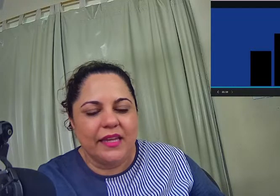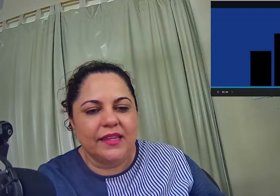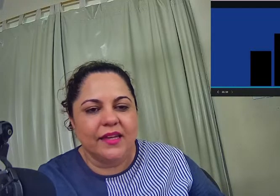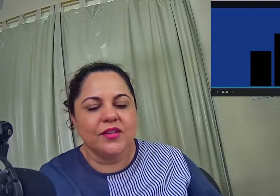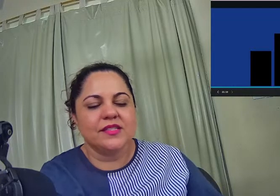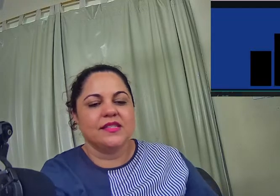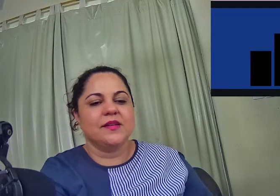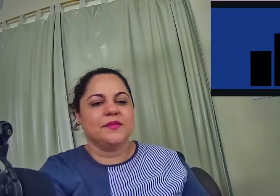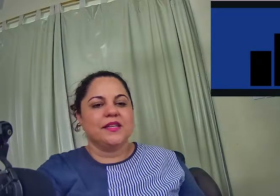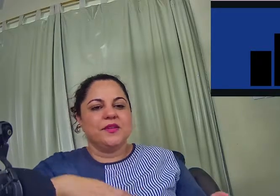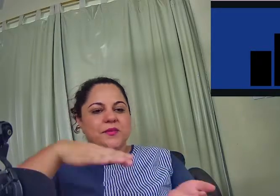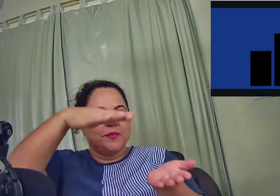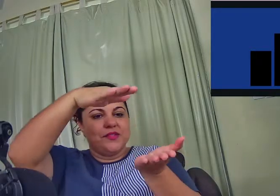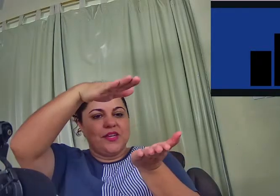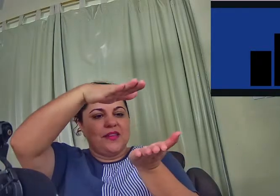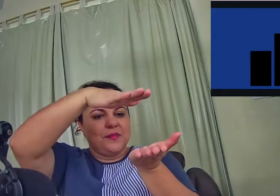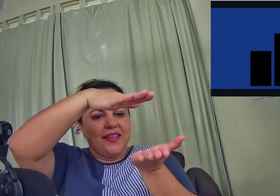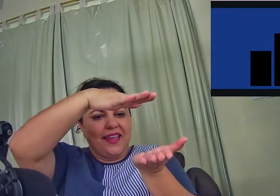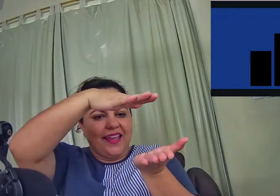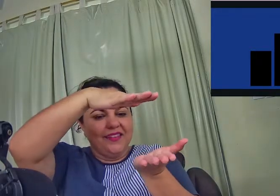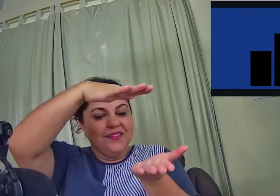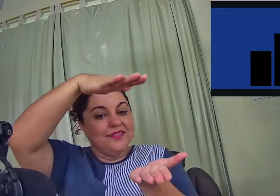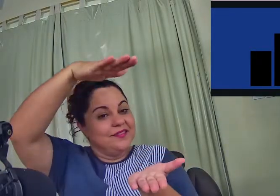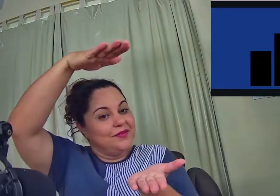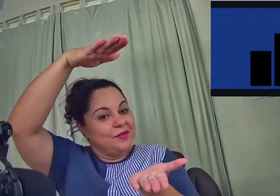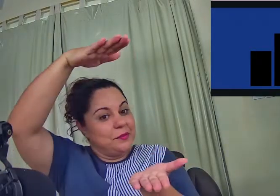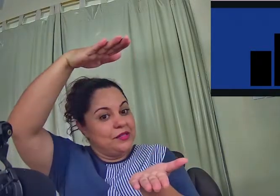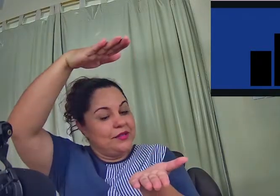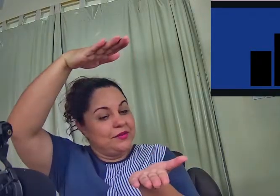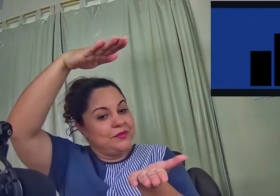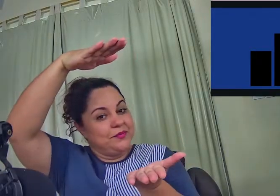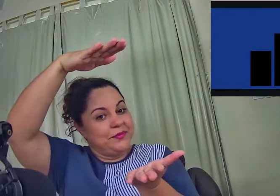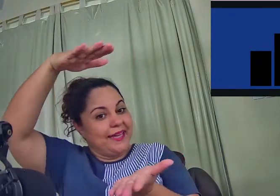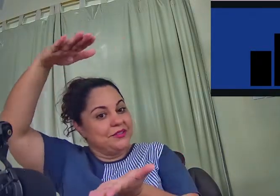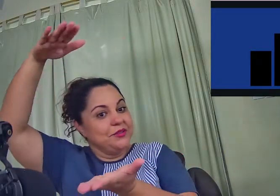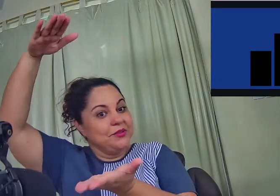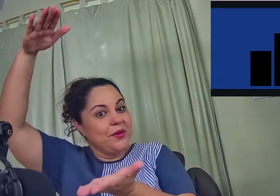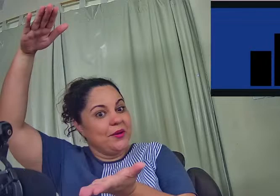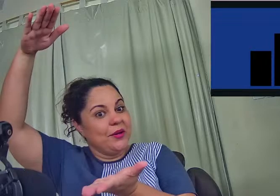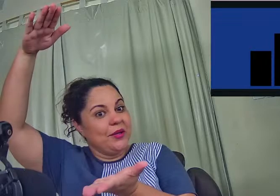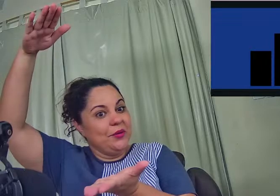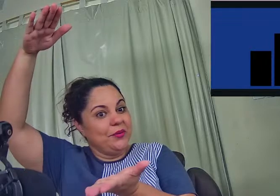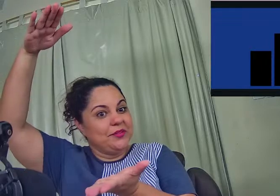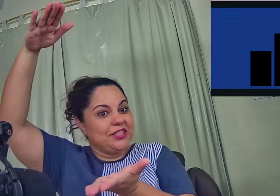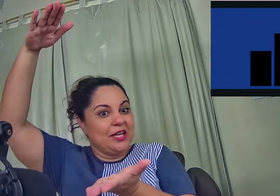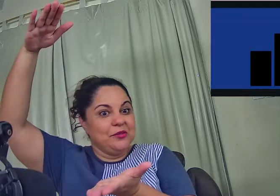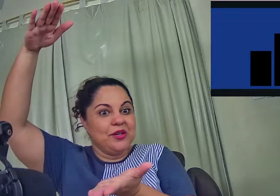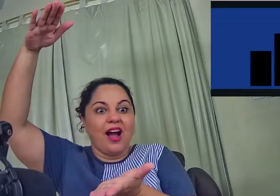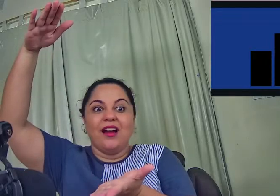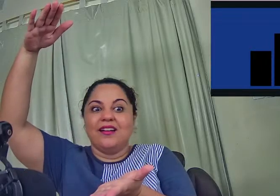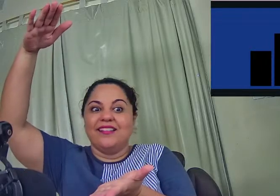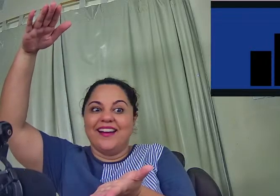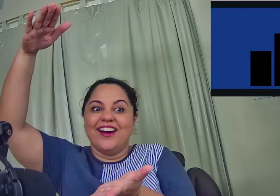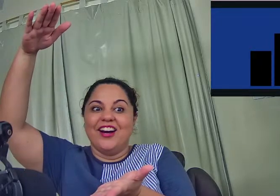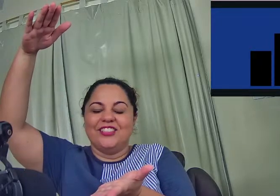Então, nós temos aí um objeto pequeno, um objeto médio, um objeto grande.